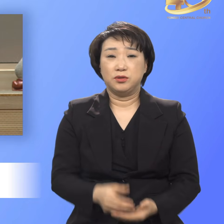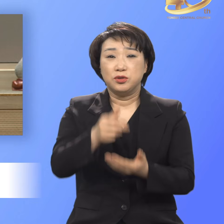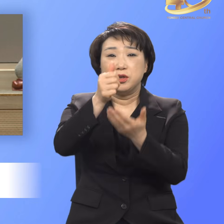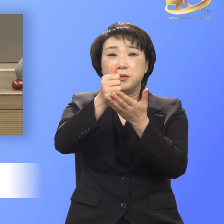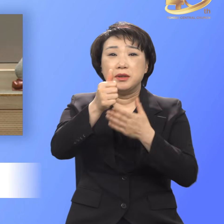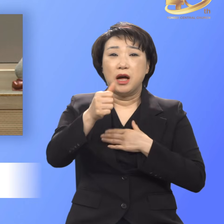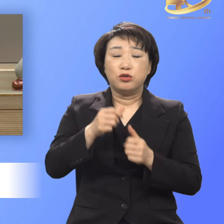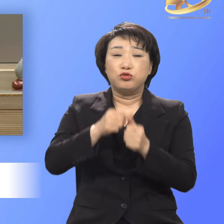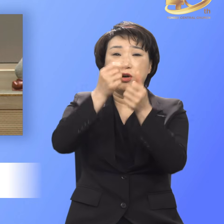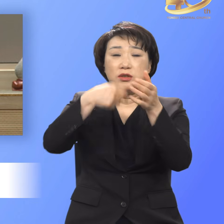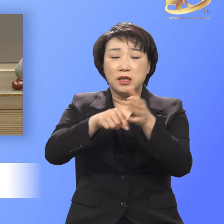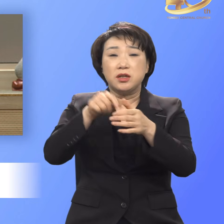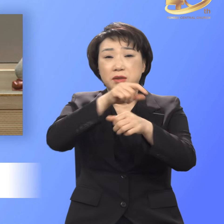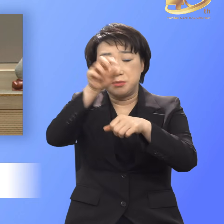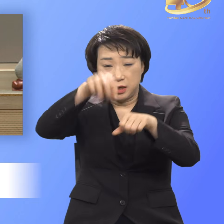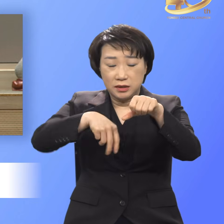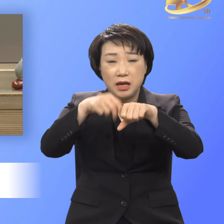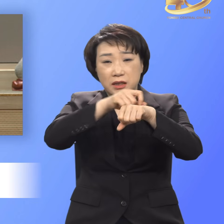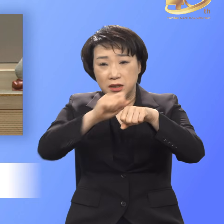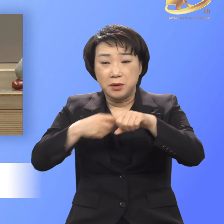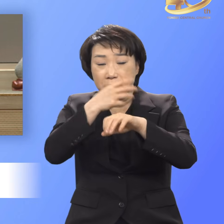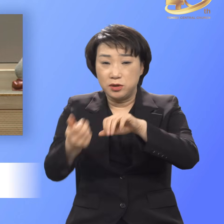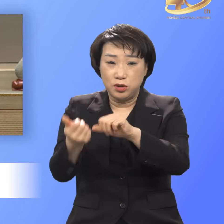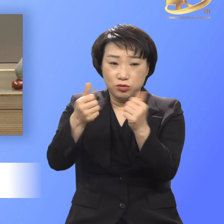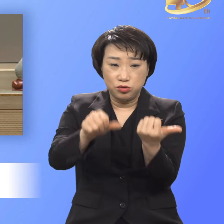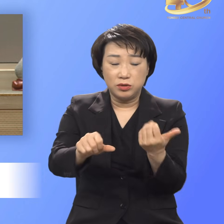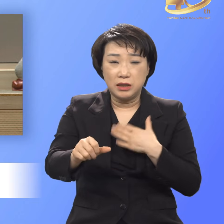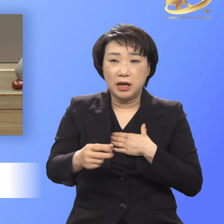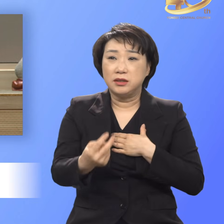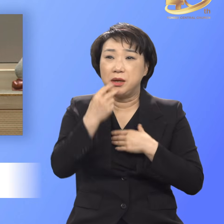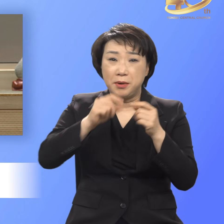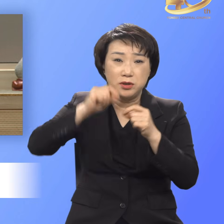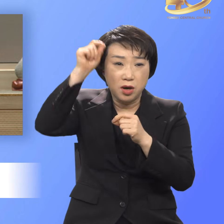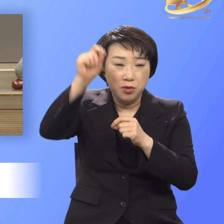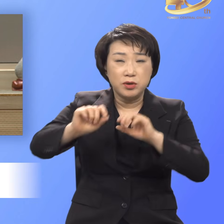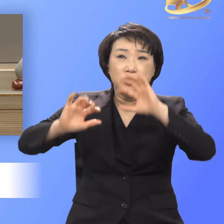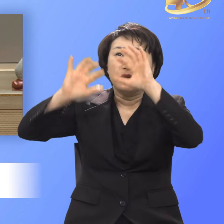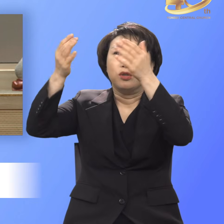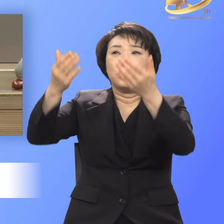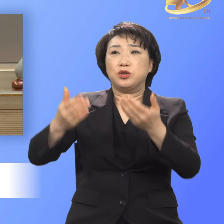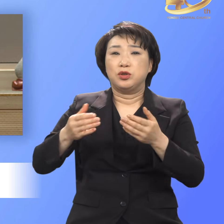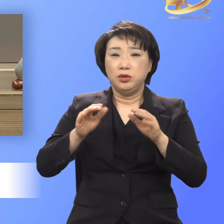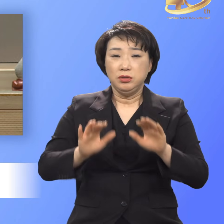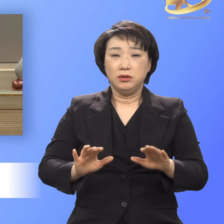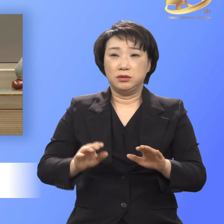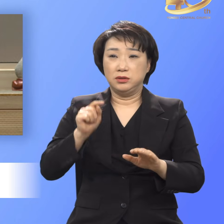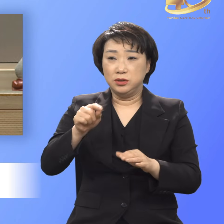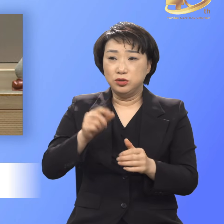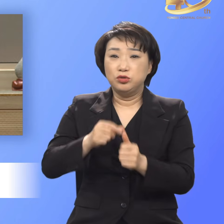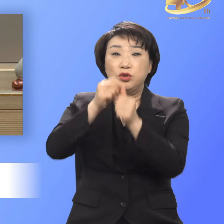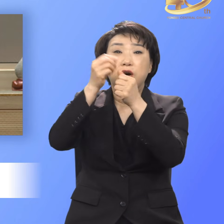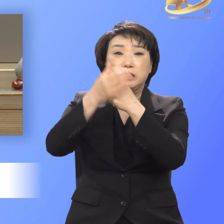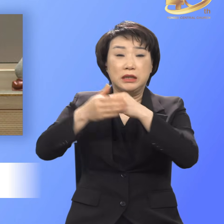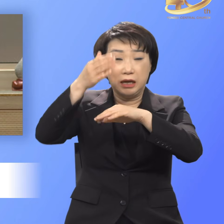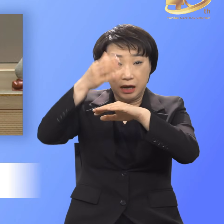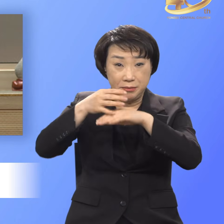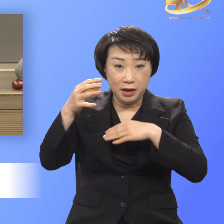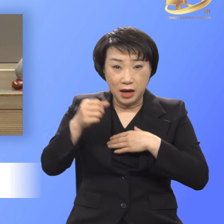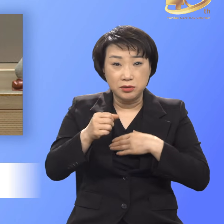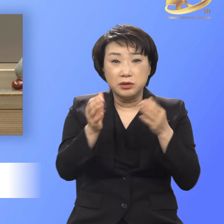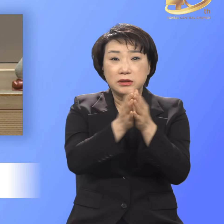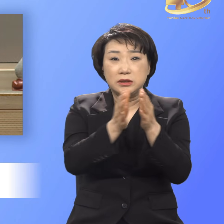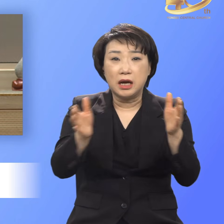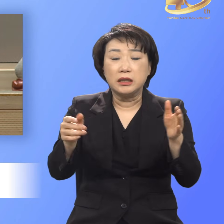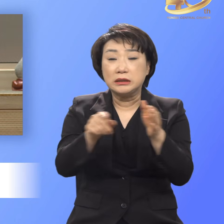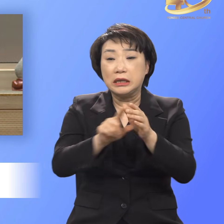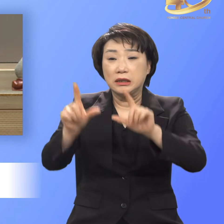주가 나를 위하여 살찌져 피 흘려 죽으심으로 내게 영원한 생명과 천국을 주시며 그 구원의 은혜에 감사하여